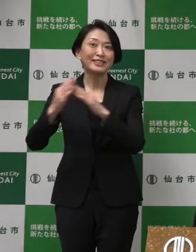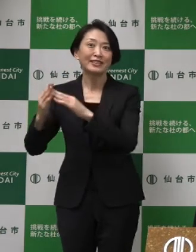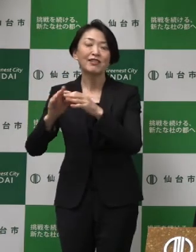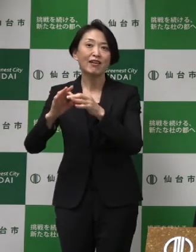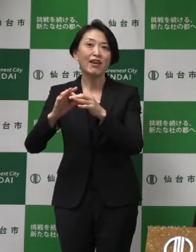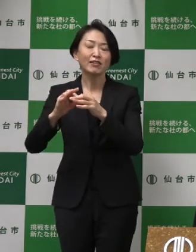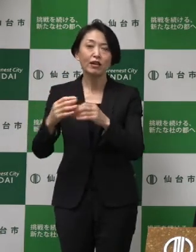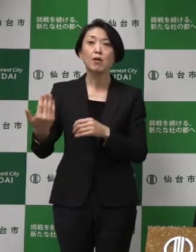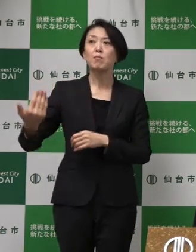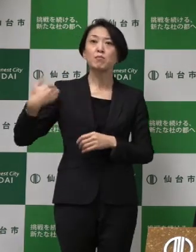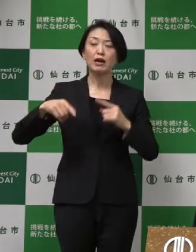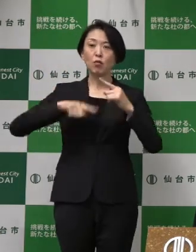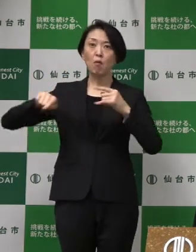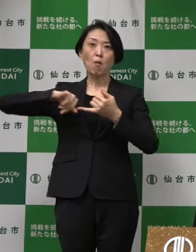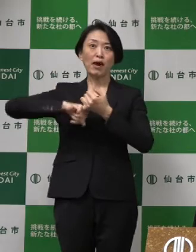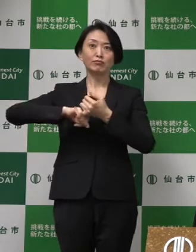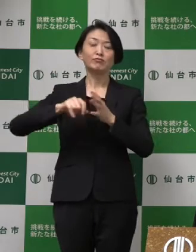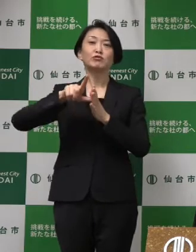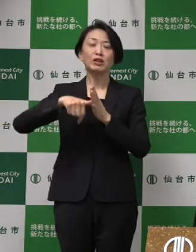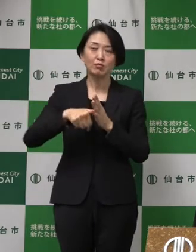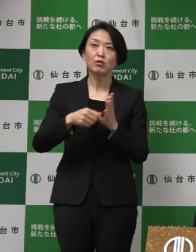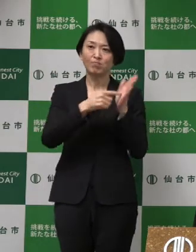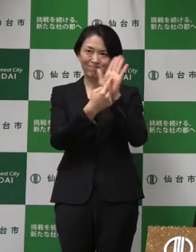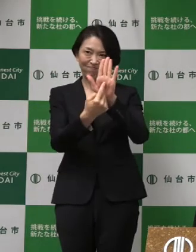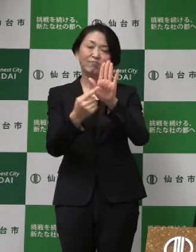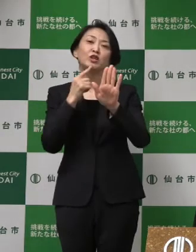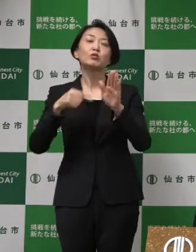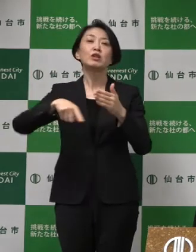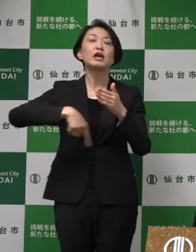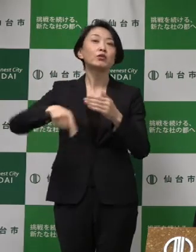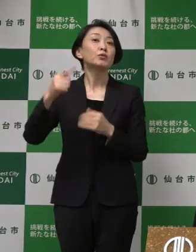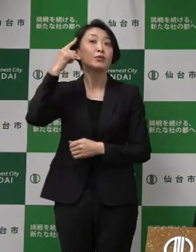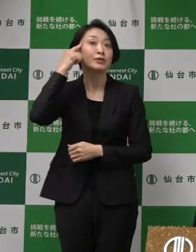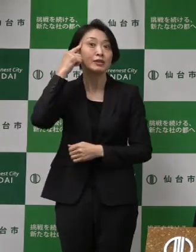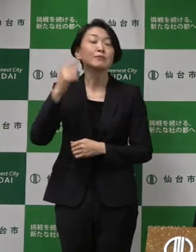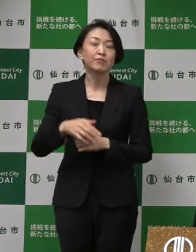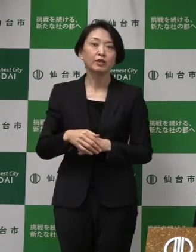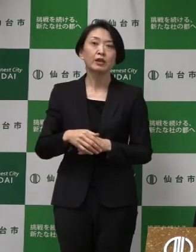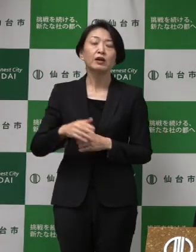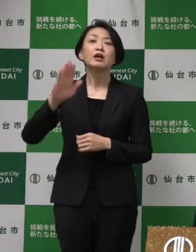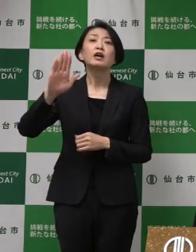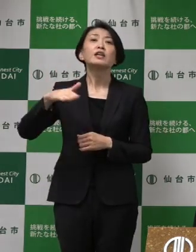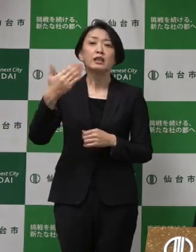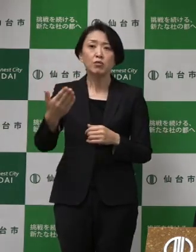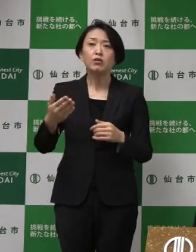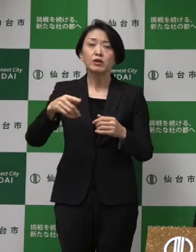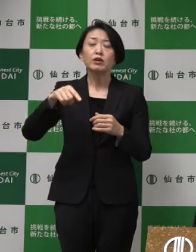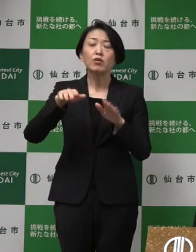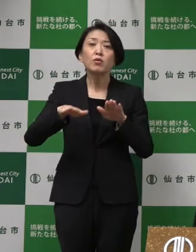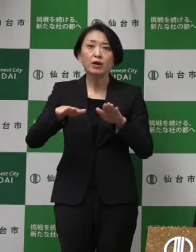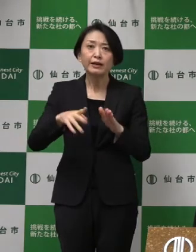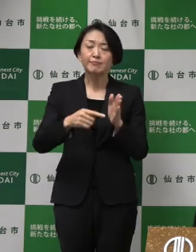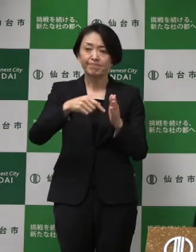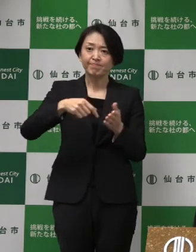公約のところでもこう触れられていたような内容かと思います。一方でまだまだこうここに出てきていないような公約も